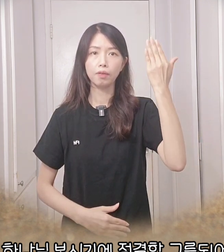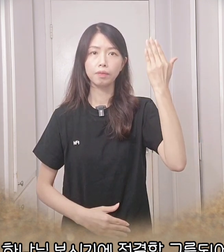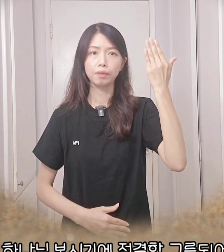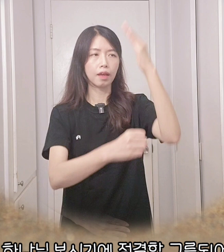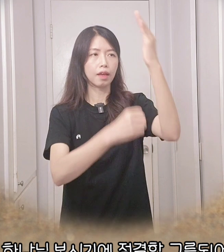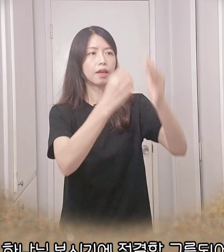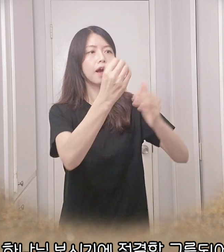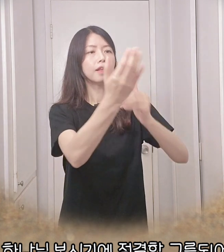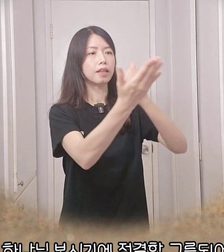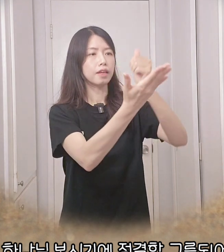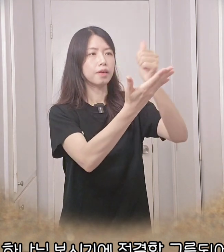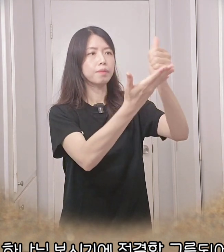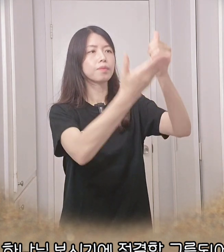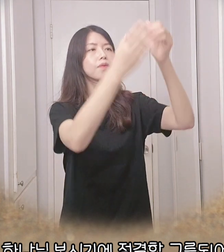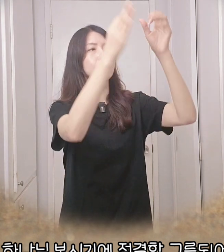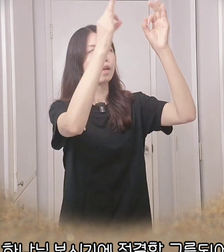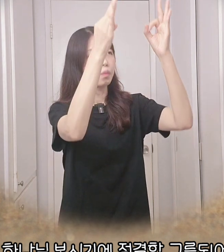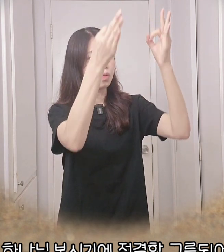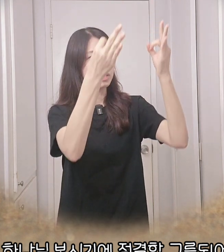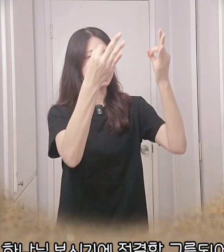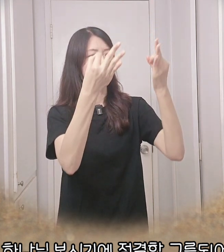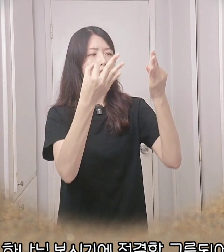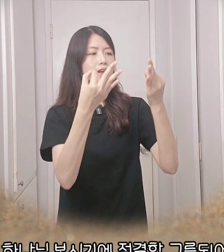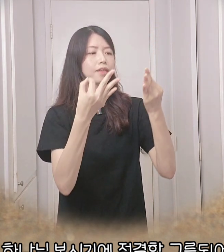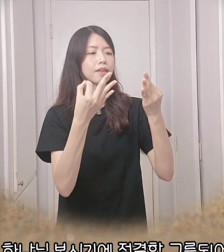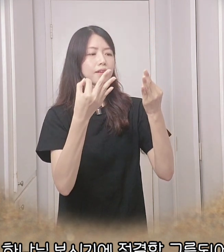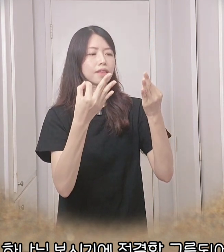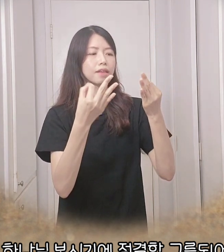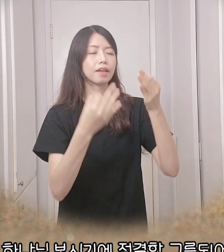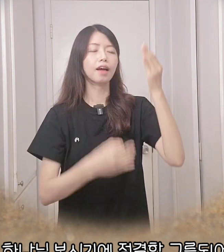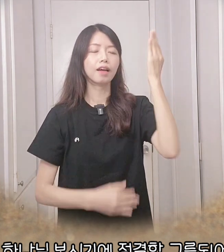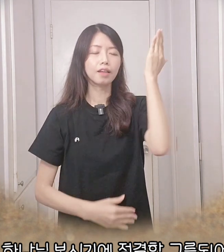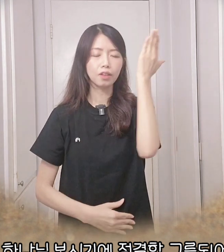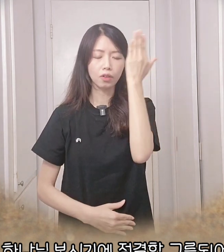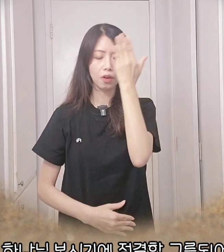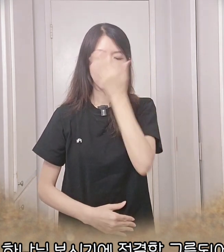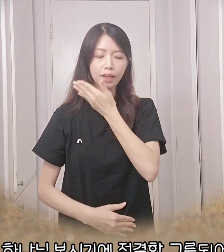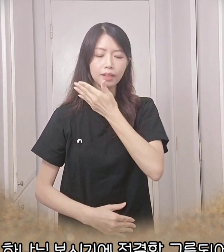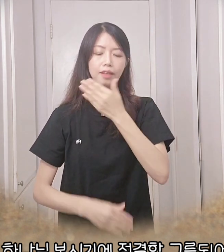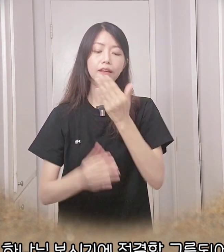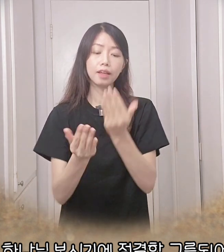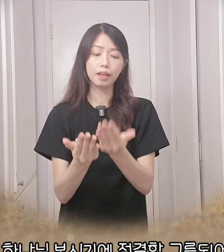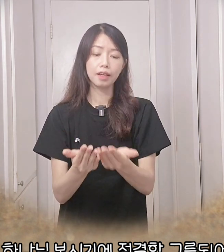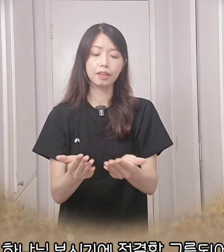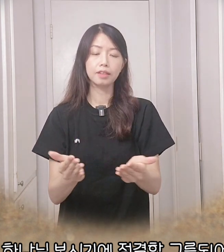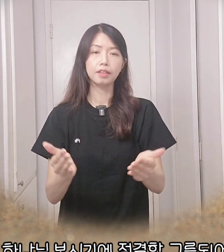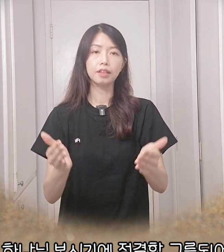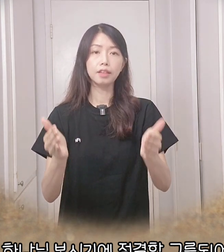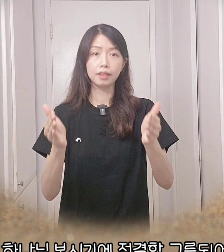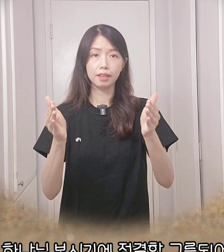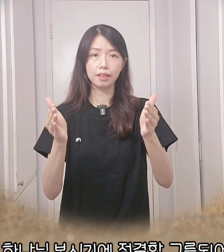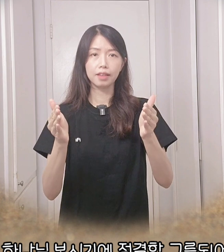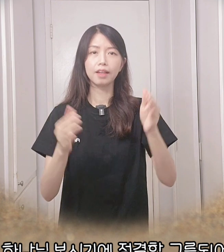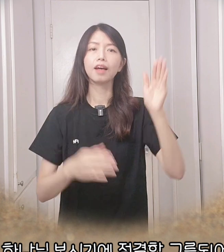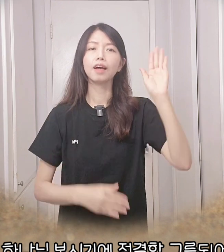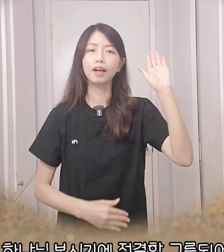돼요. 하나님 보시기에 정결한